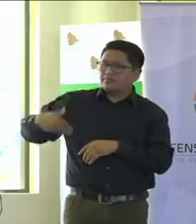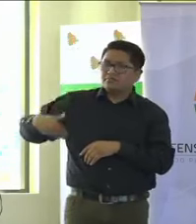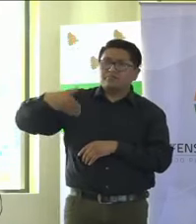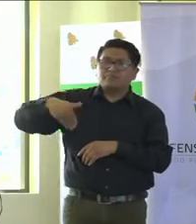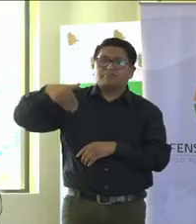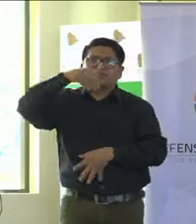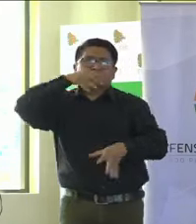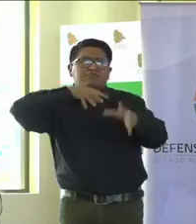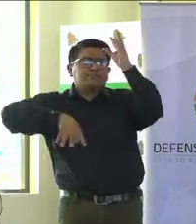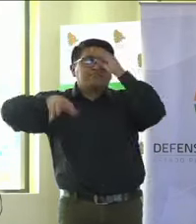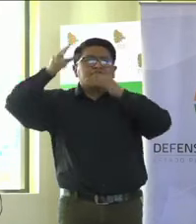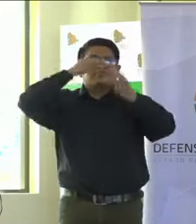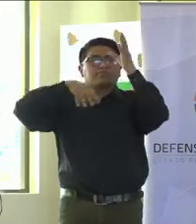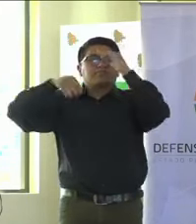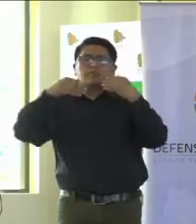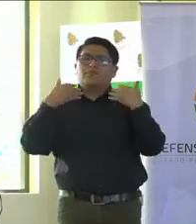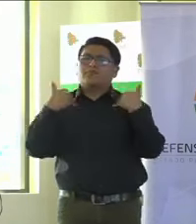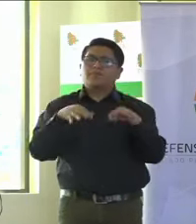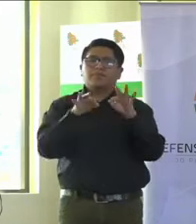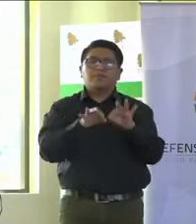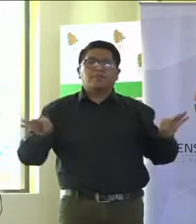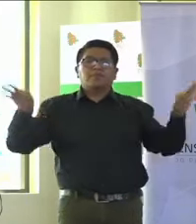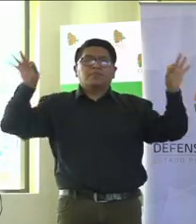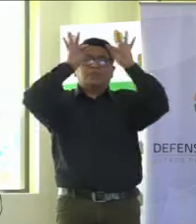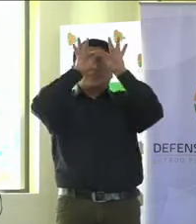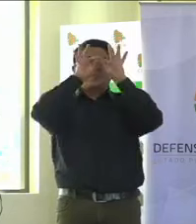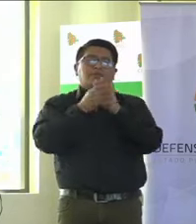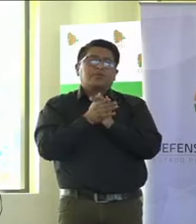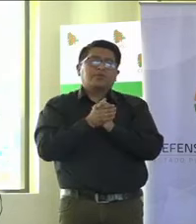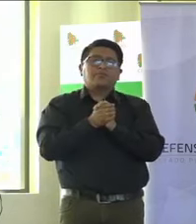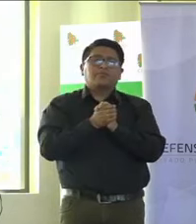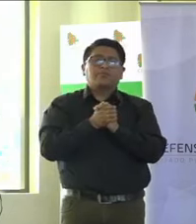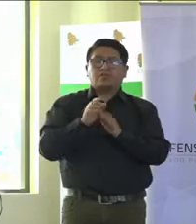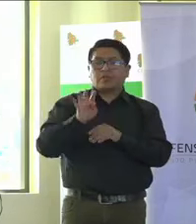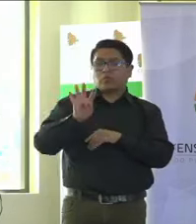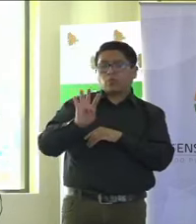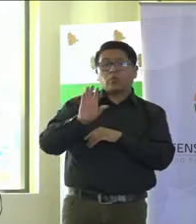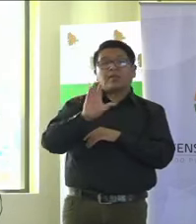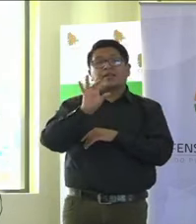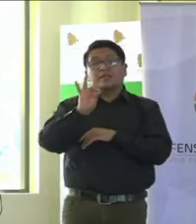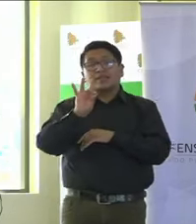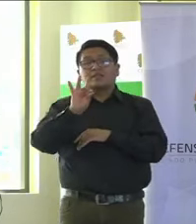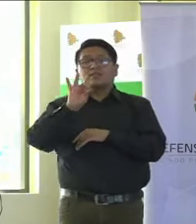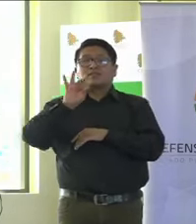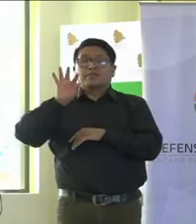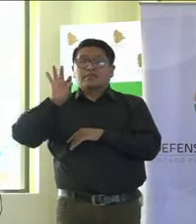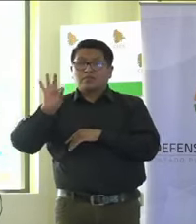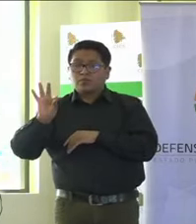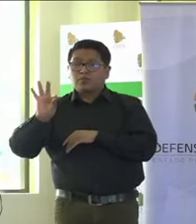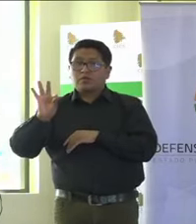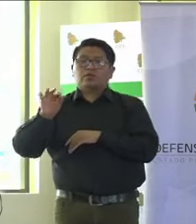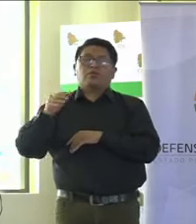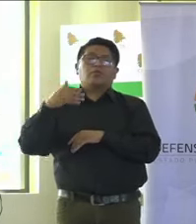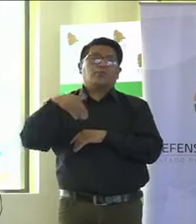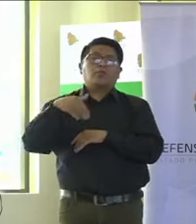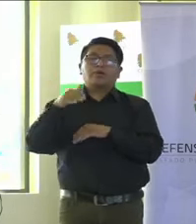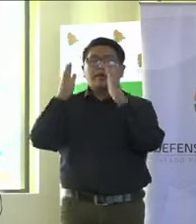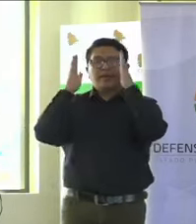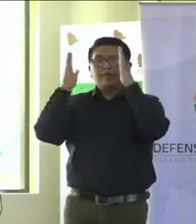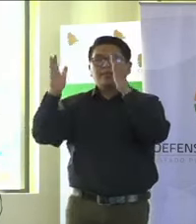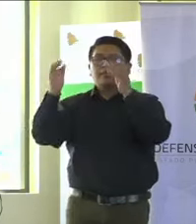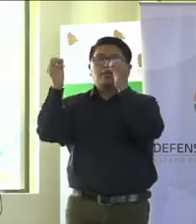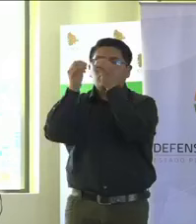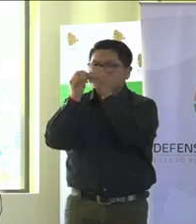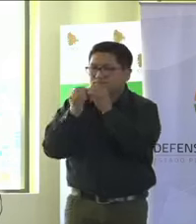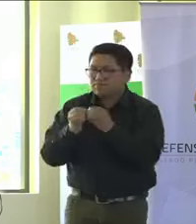capacidades bastante importantes a lo largo de estos años. 489 causas que ha atendido